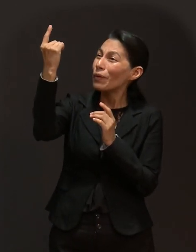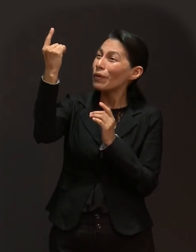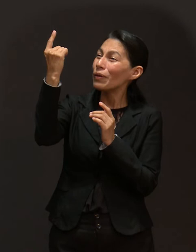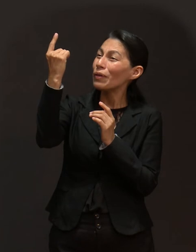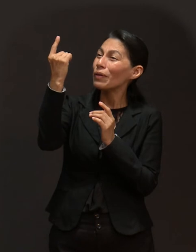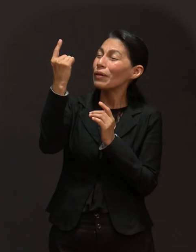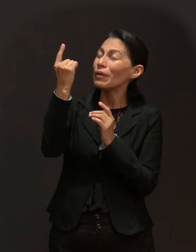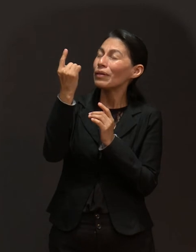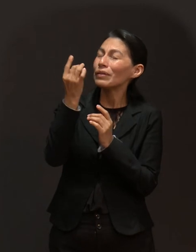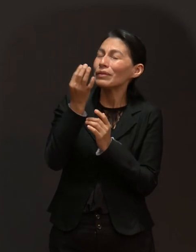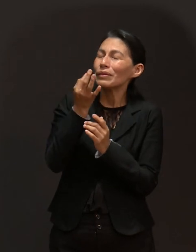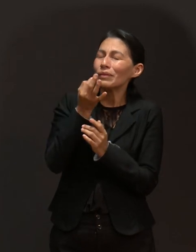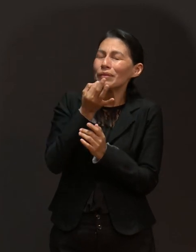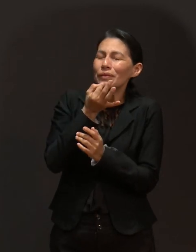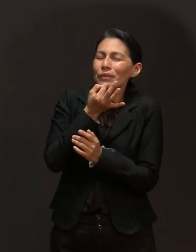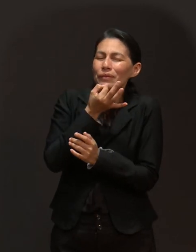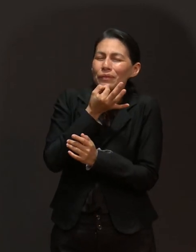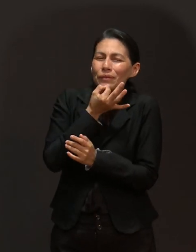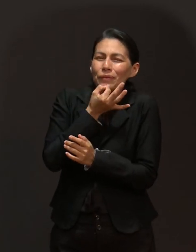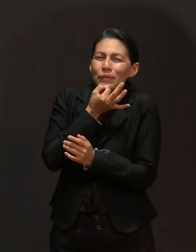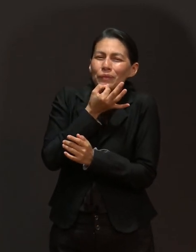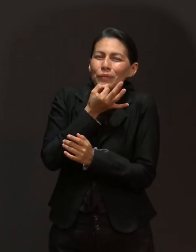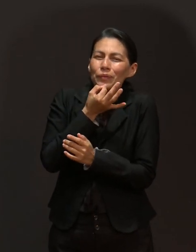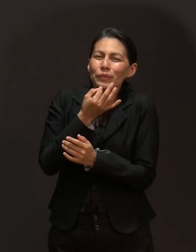vendrás